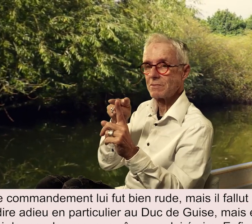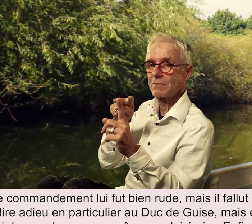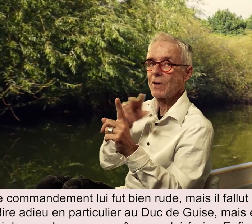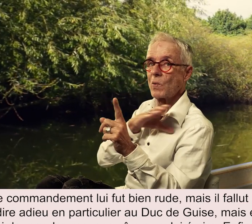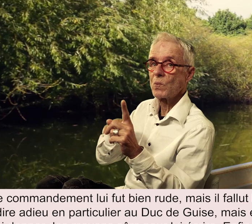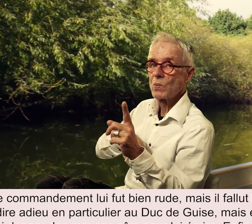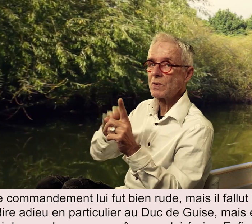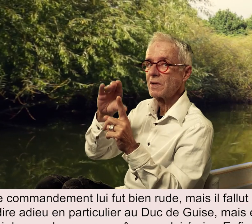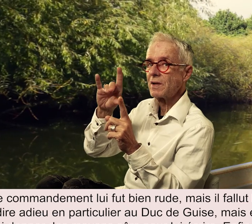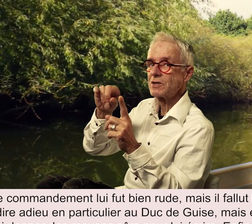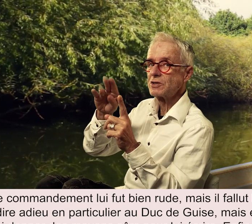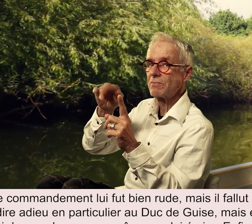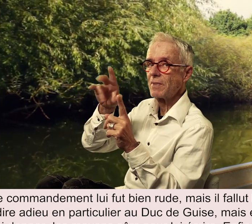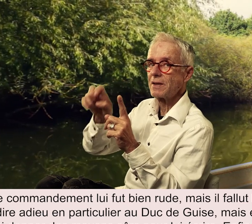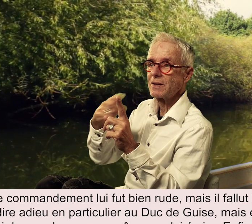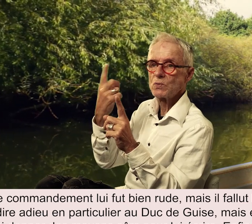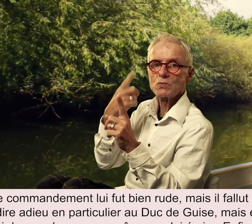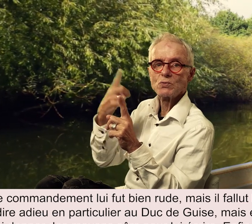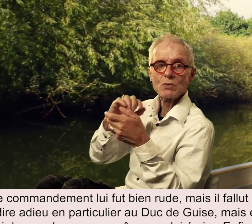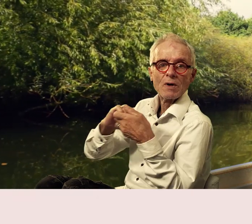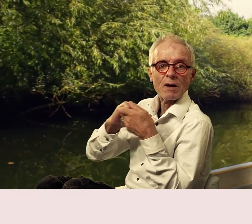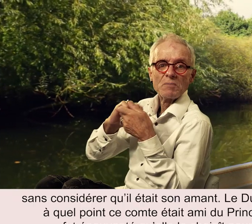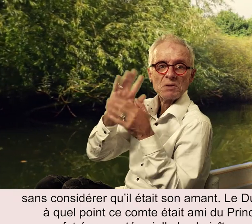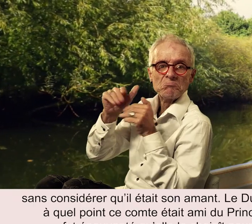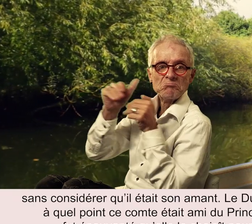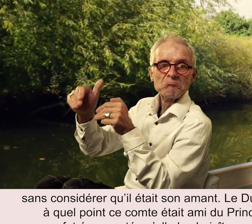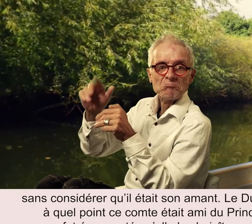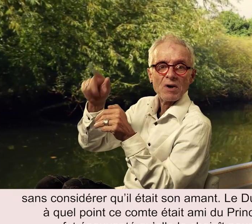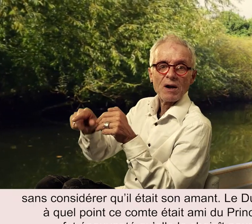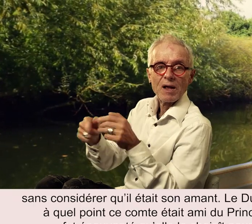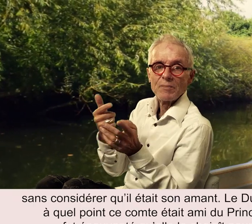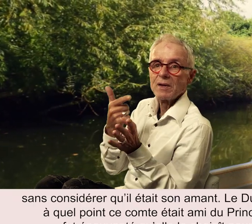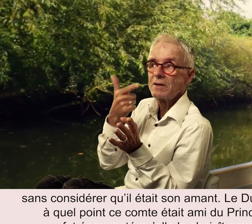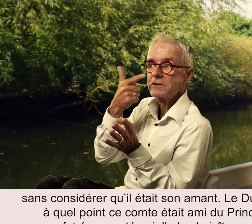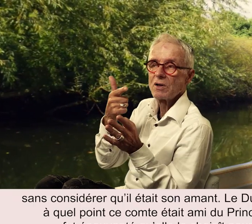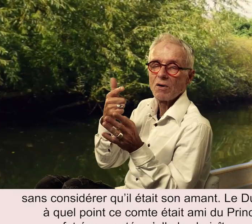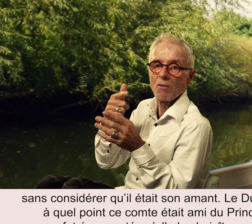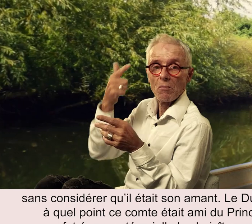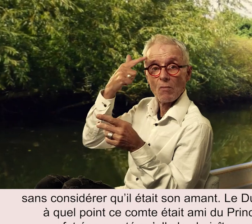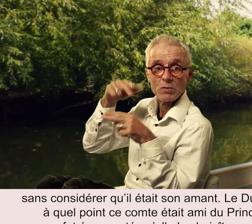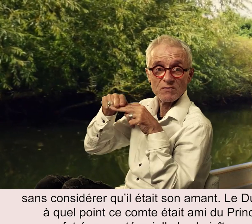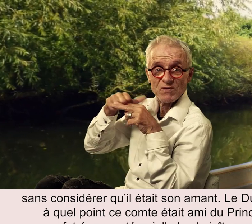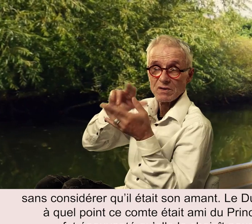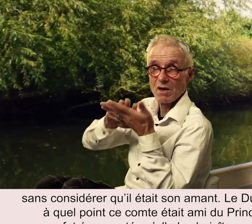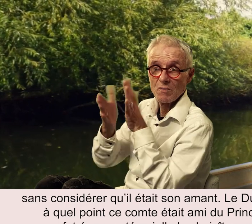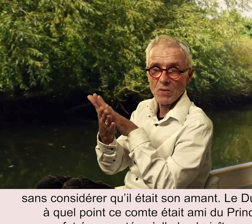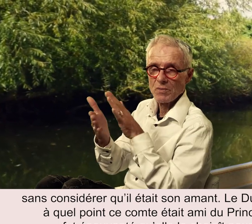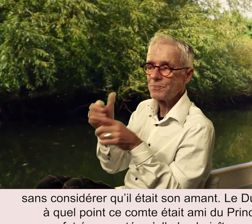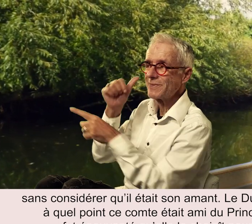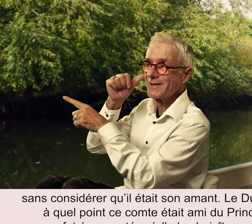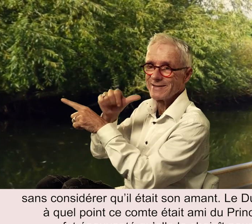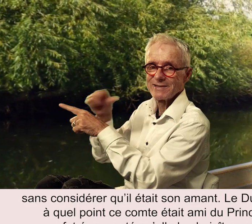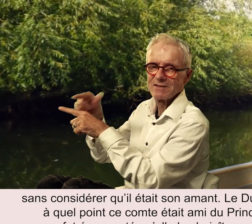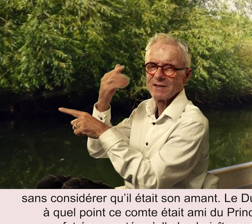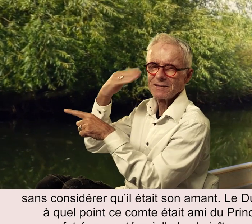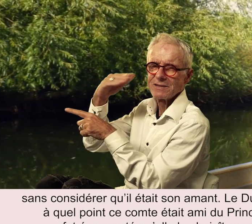de Chabannes qu'elle comptait toujours pour son ami, sans considérer qu'il était son amant. Le duc de Guise,